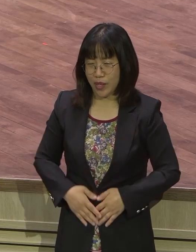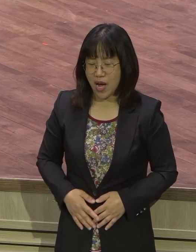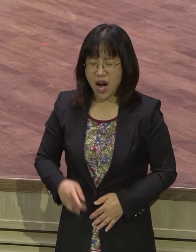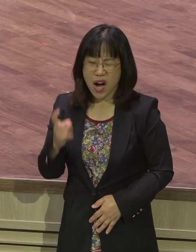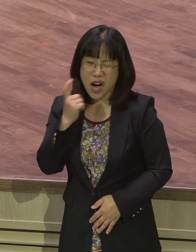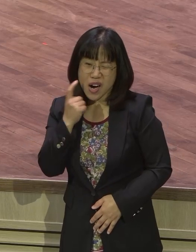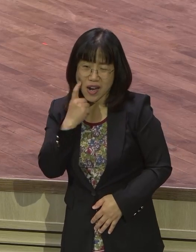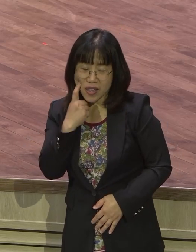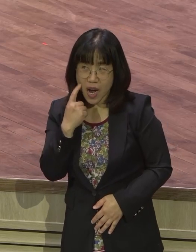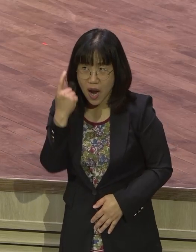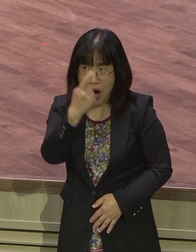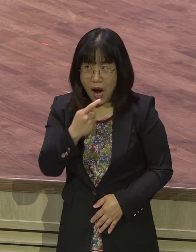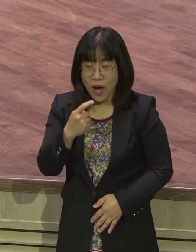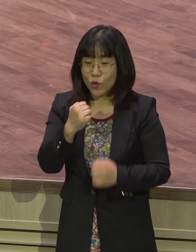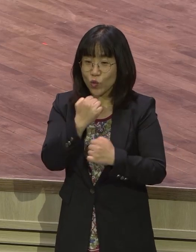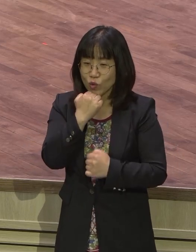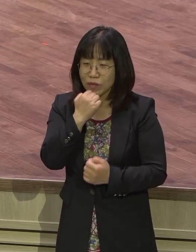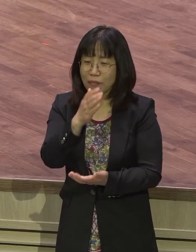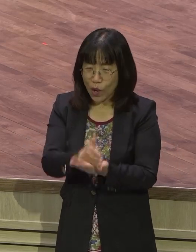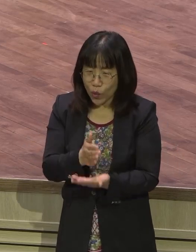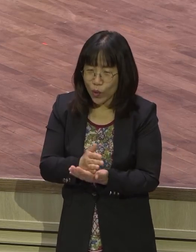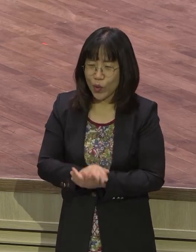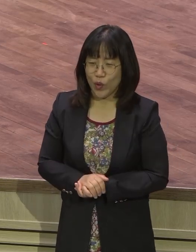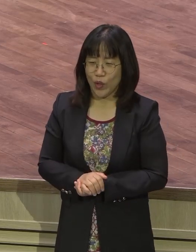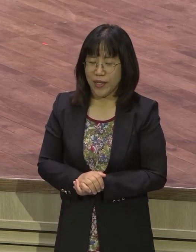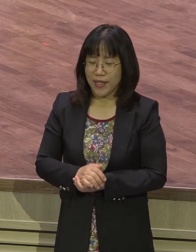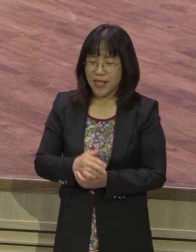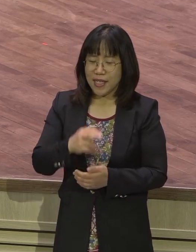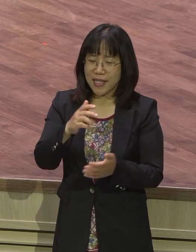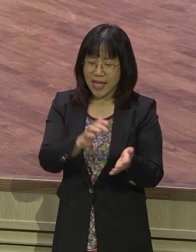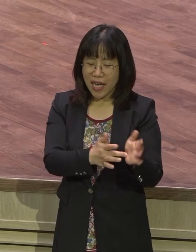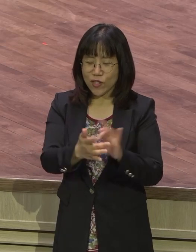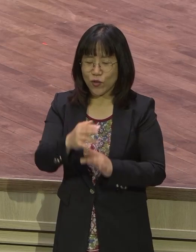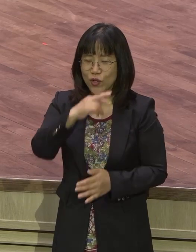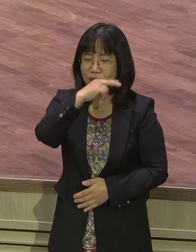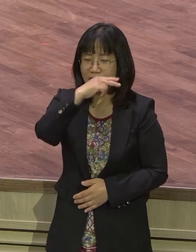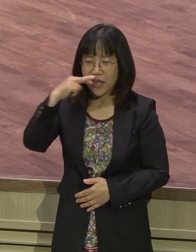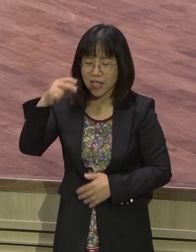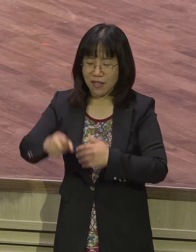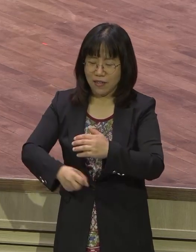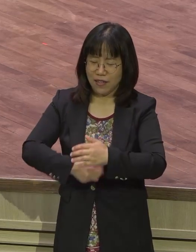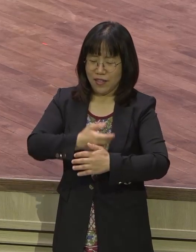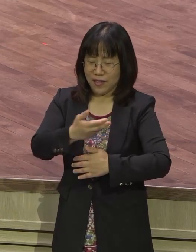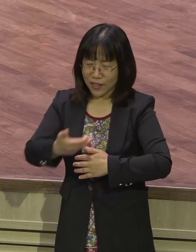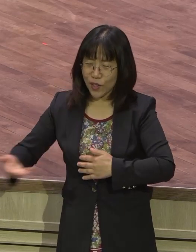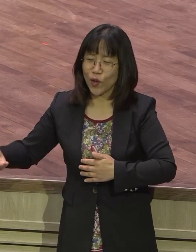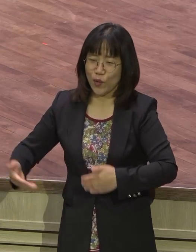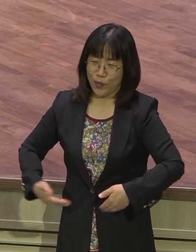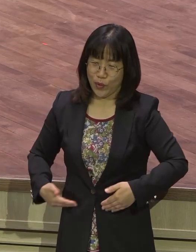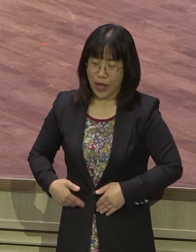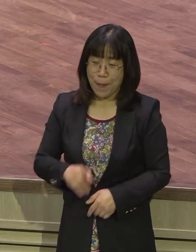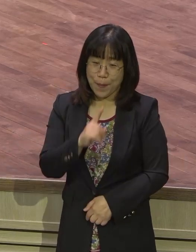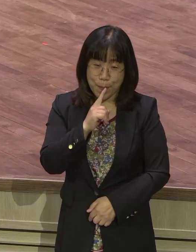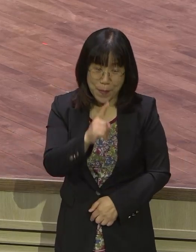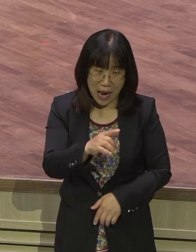냄새니라 향이 나지 향기로운 예수 향기에 얼려나리라 말하는 거라든가